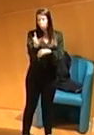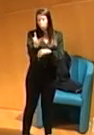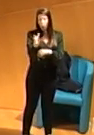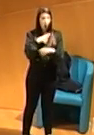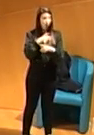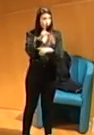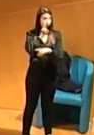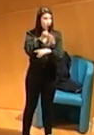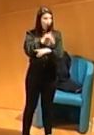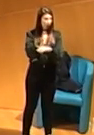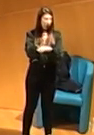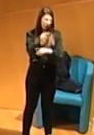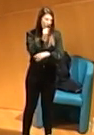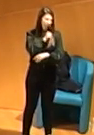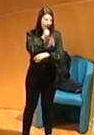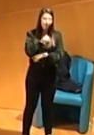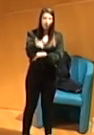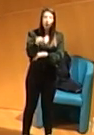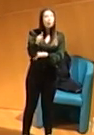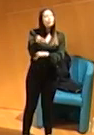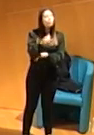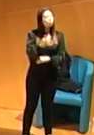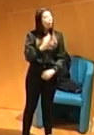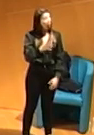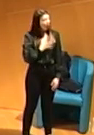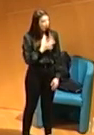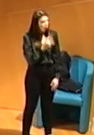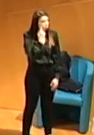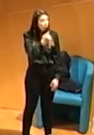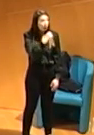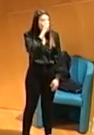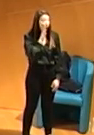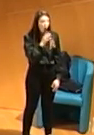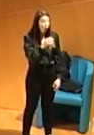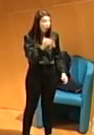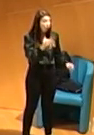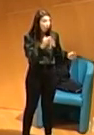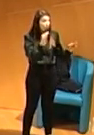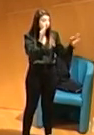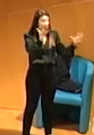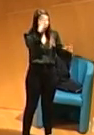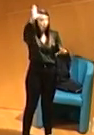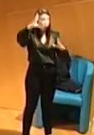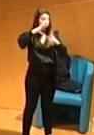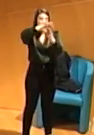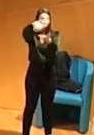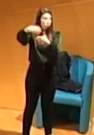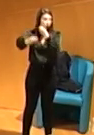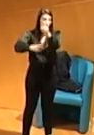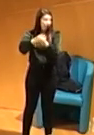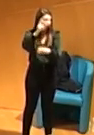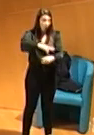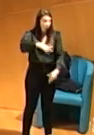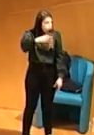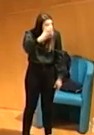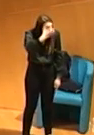une éducatrice un peu âgée qui a dit « Avant, je croyais que les parents, c'était des extraterrestres. » Mais ça, ce n'est plus possible. C'est-à-dire, les